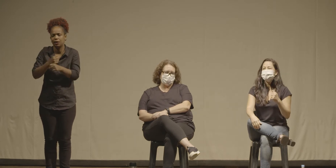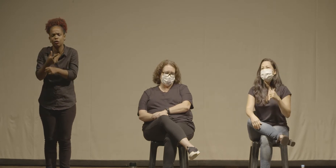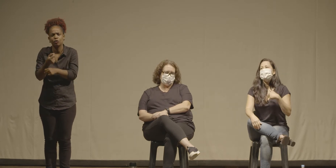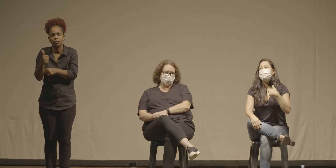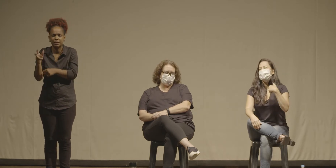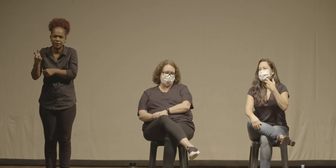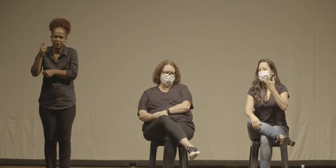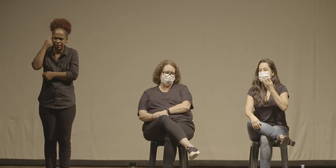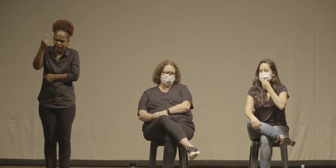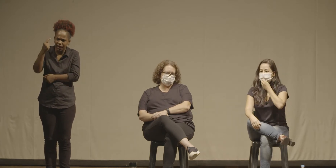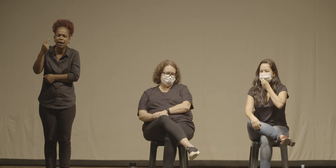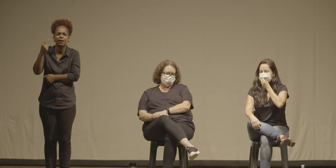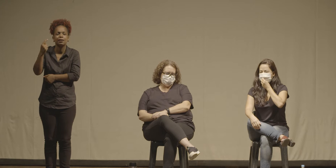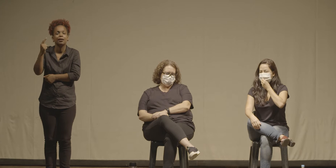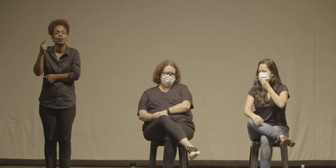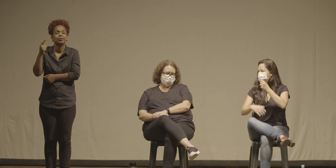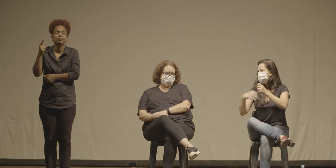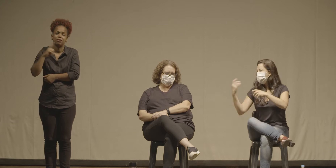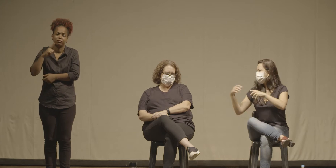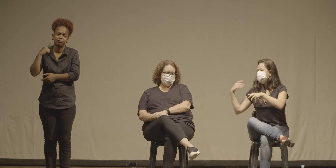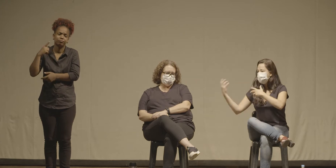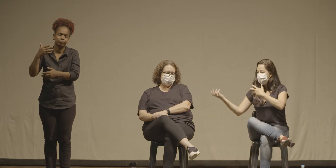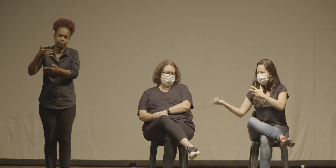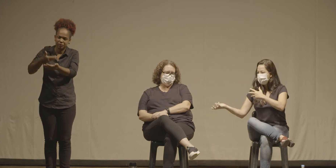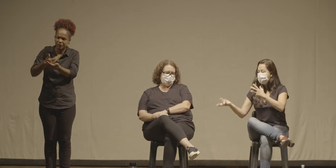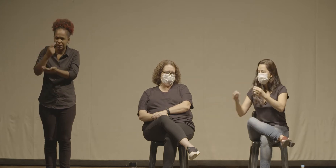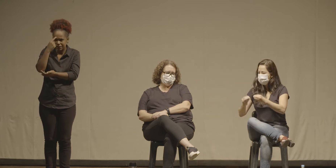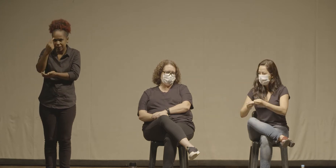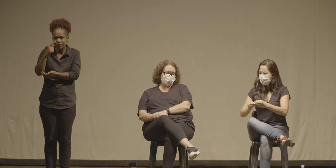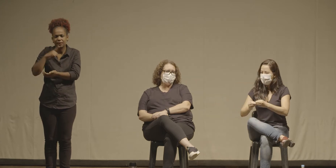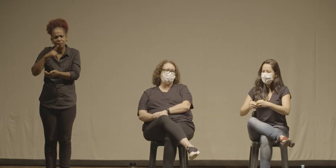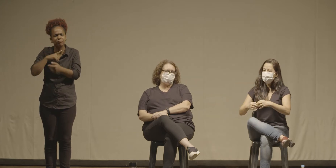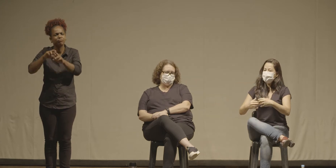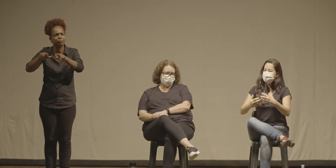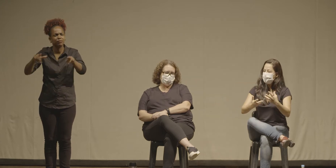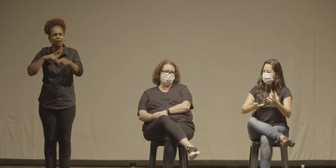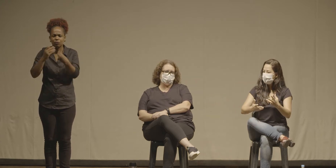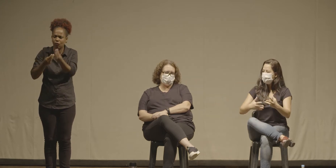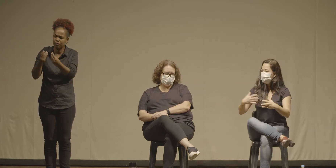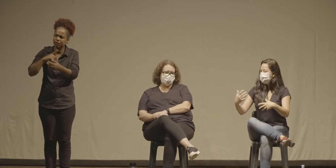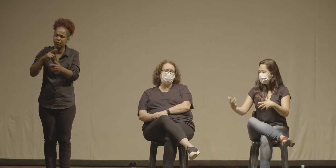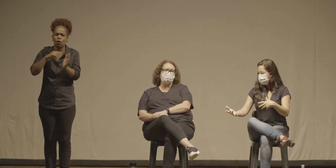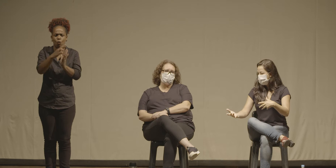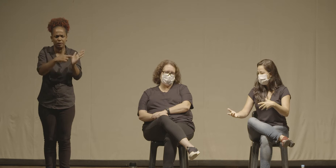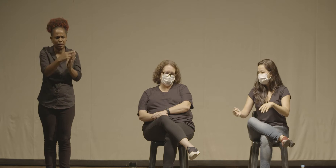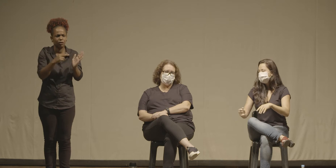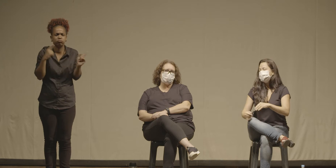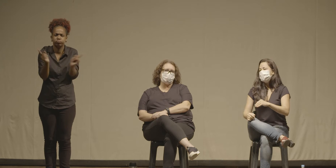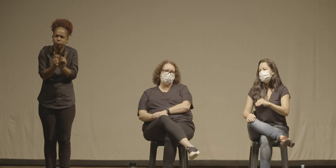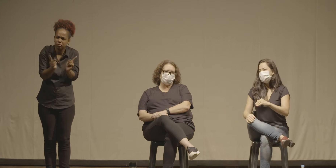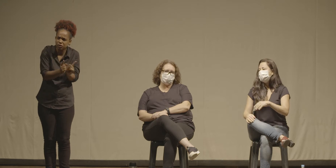ideia, até conseguir transformar isso numa ideia audiovisual, que pudesse virar um roteiro, que pudesse virar um